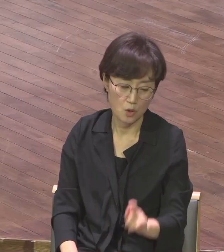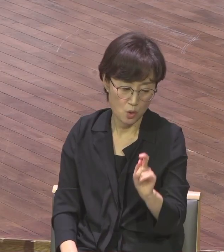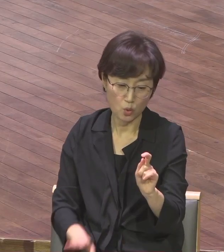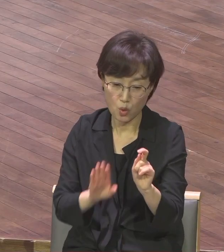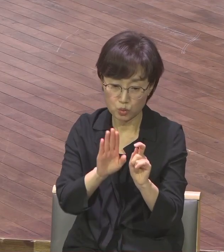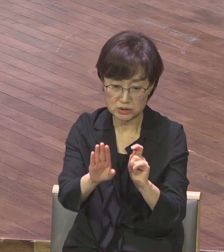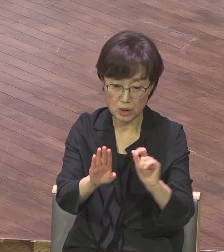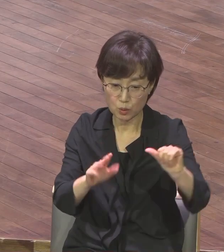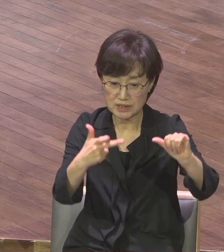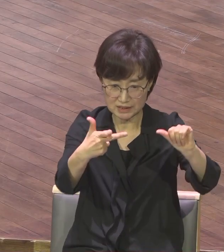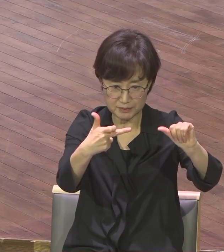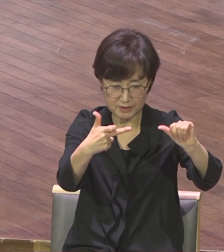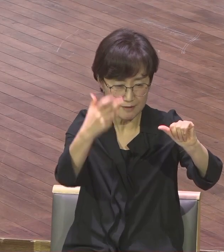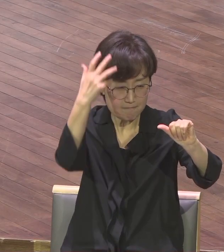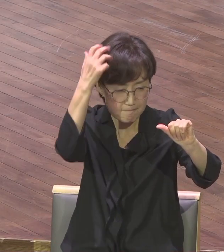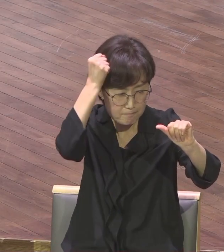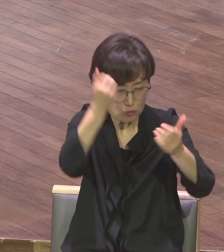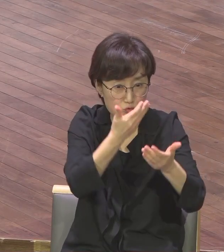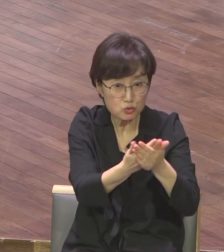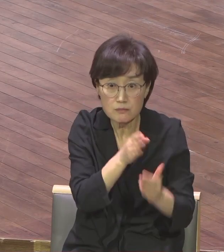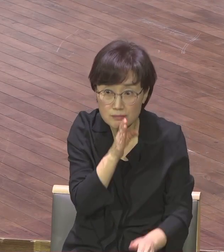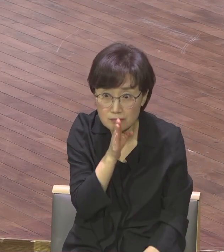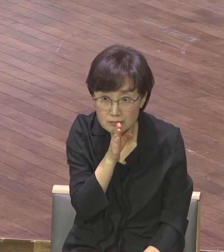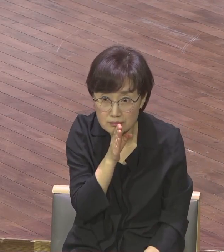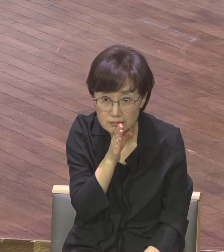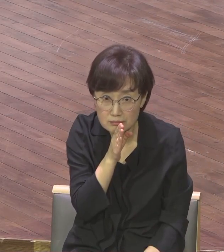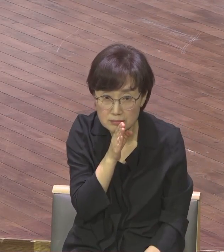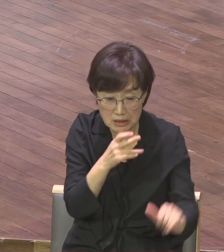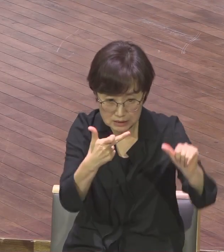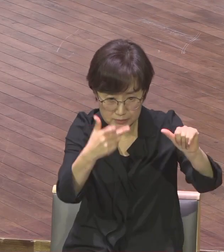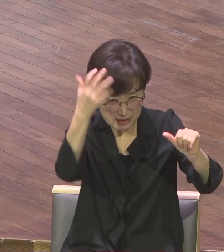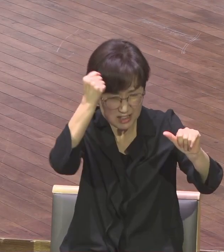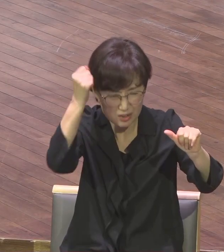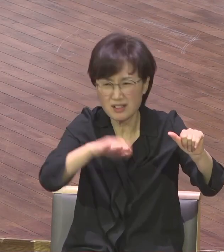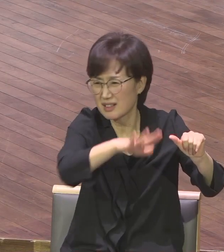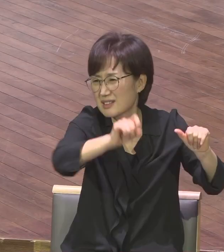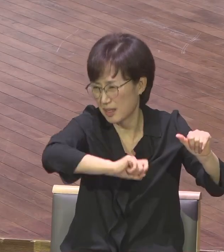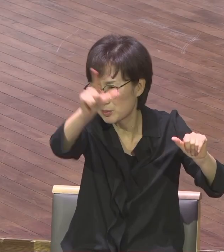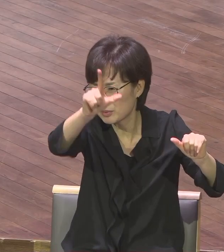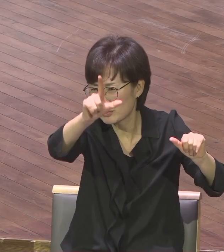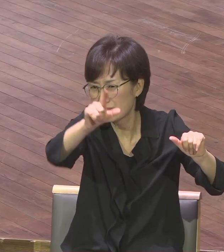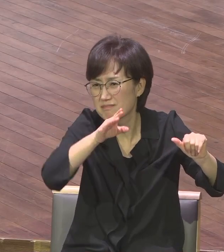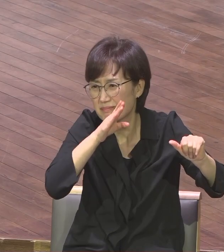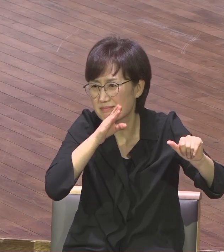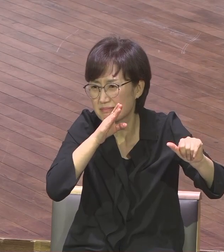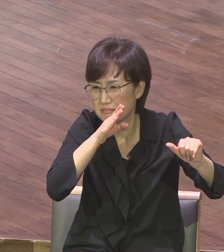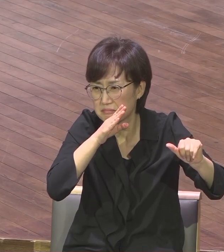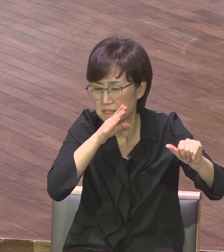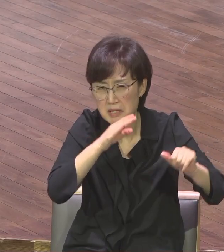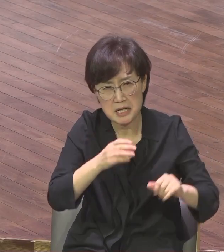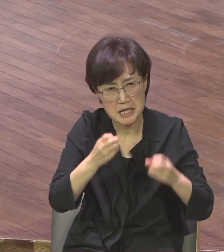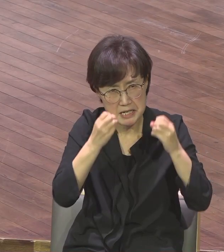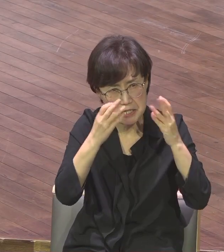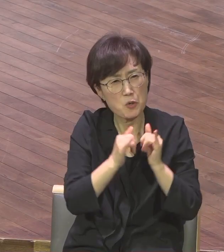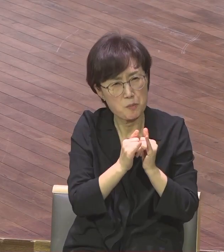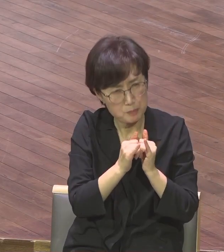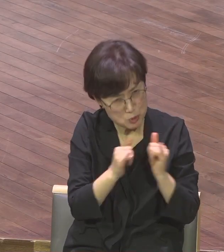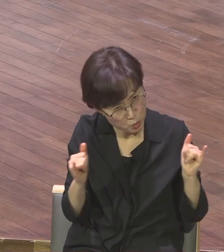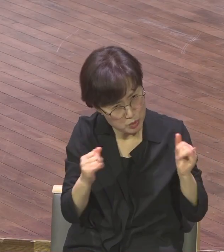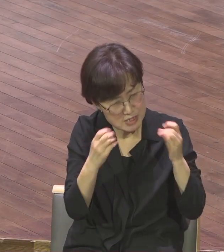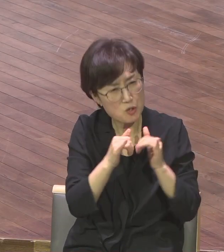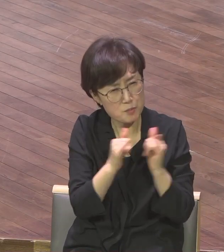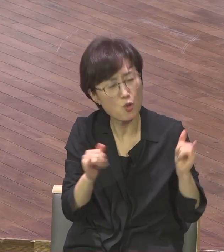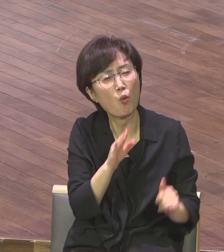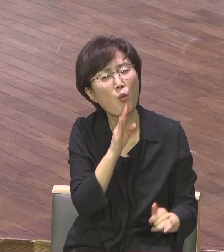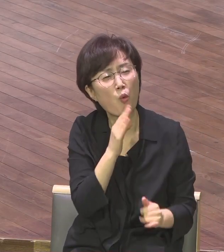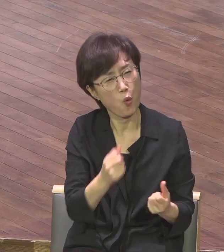17절 말씀을 아주 중요하게 생각하죠. 거의 다 알지요. 사실 중요하죠. 이 부분만 들어보면 뭔가